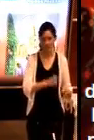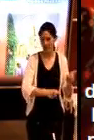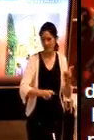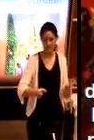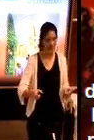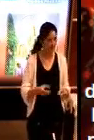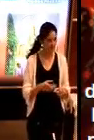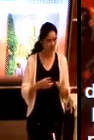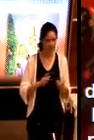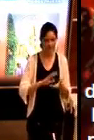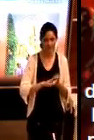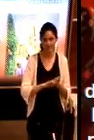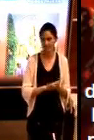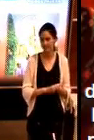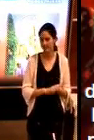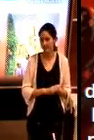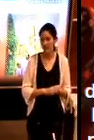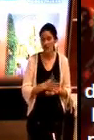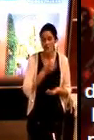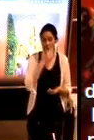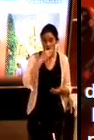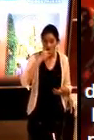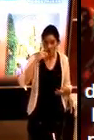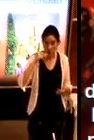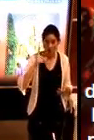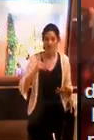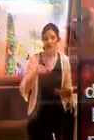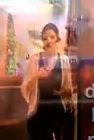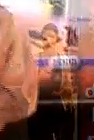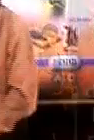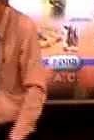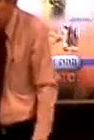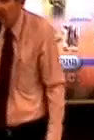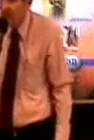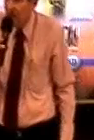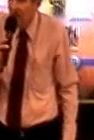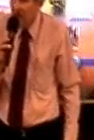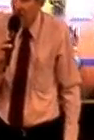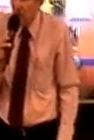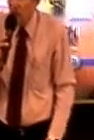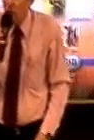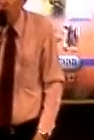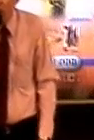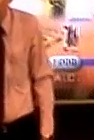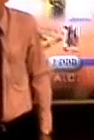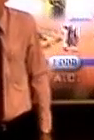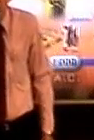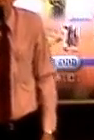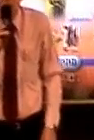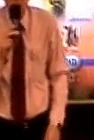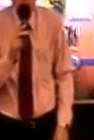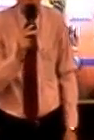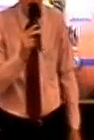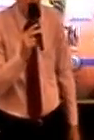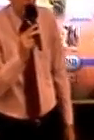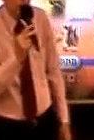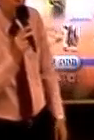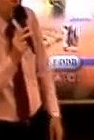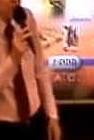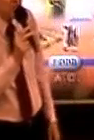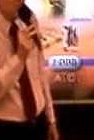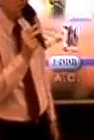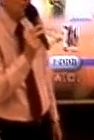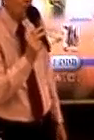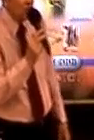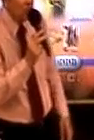está determinando quiénes son fieles y quiénes no son fieles. Y cuando yo digo está determinando quiénes son